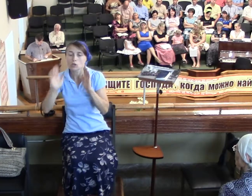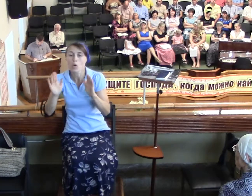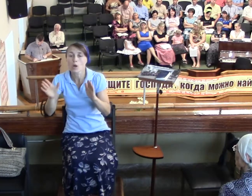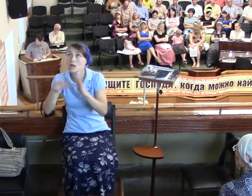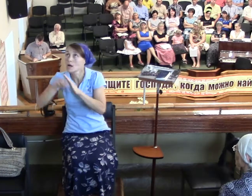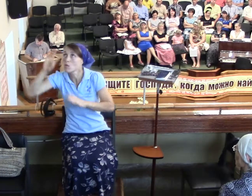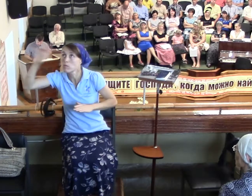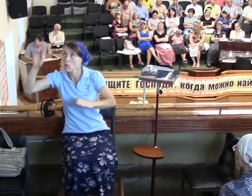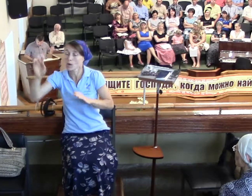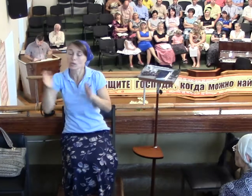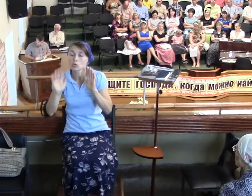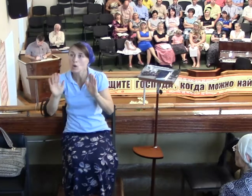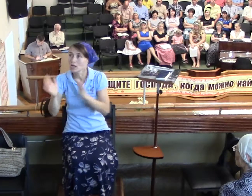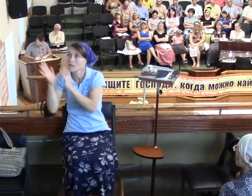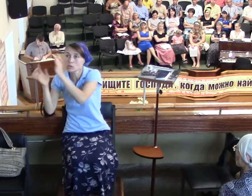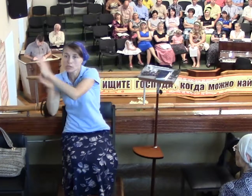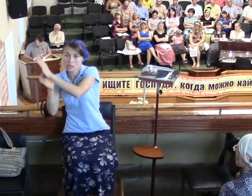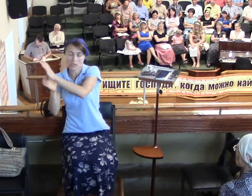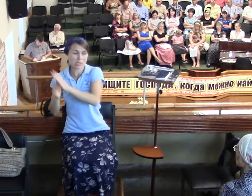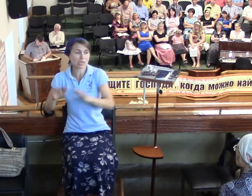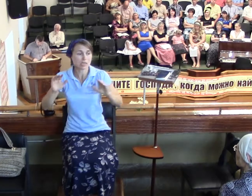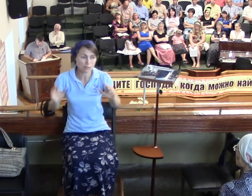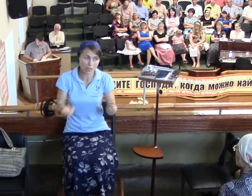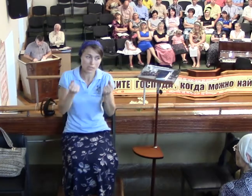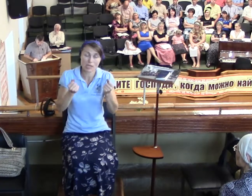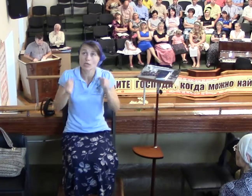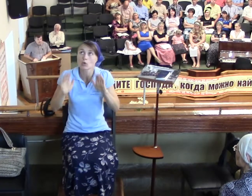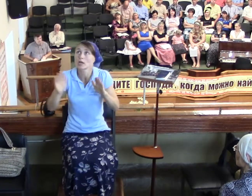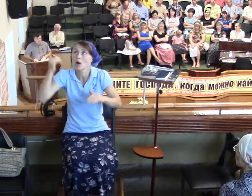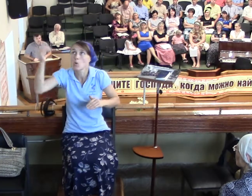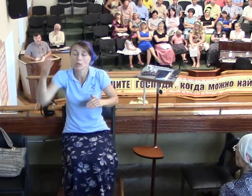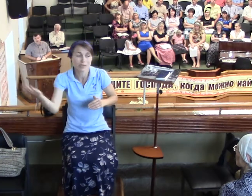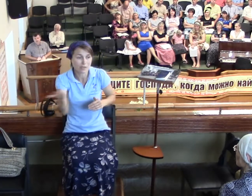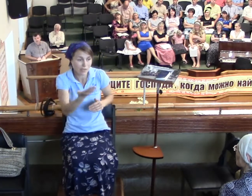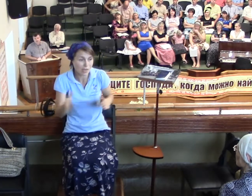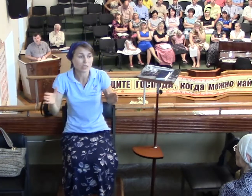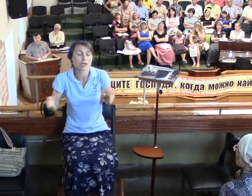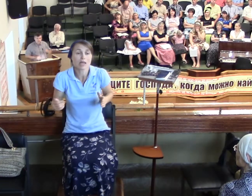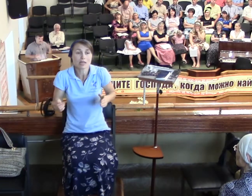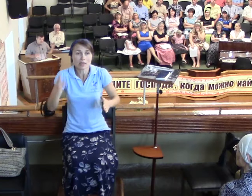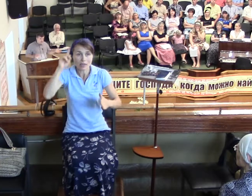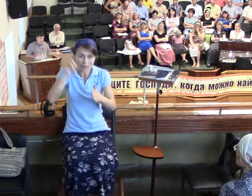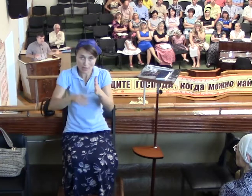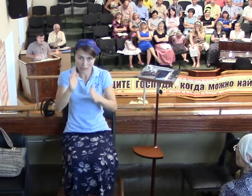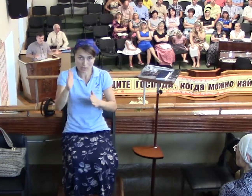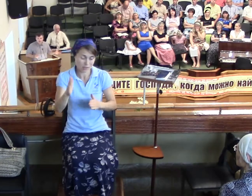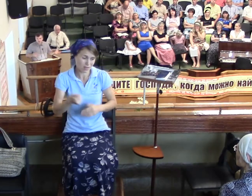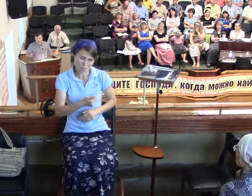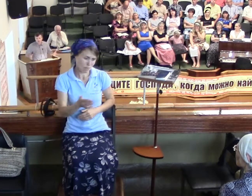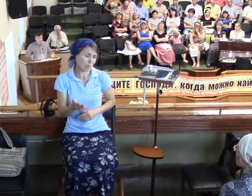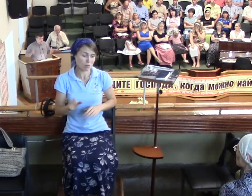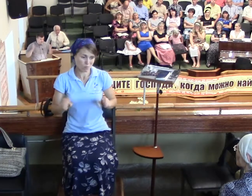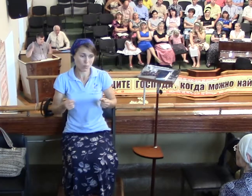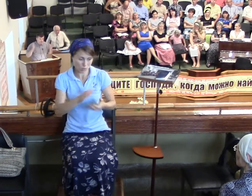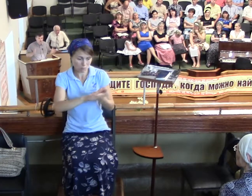в Иисусе Христе спасение, только Он наша с вами надежда. Вы знаете, мы можем продолжать с вами искать вот счастье еще